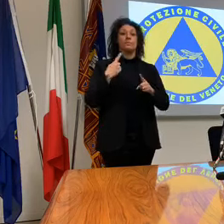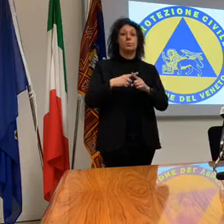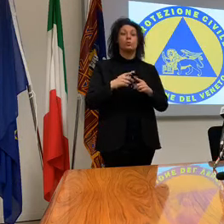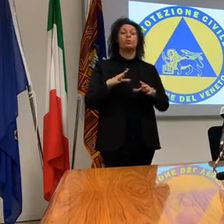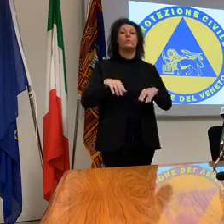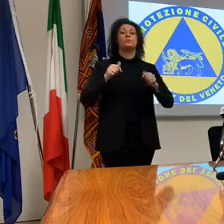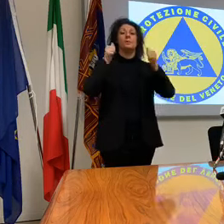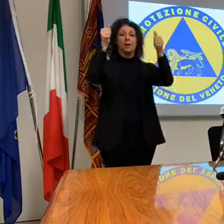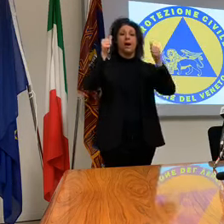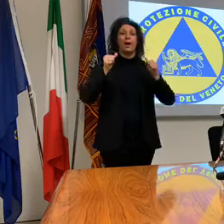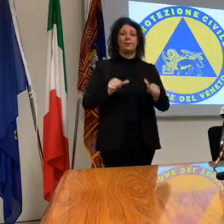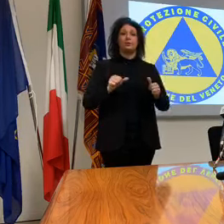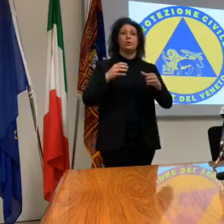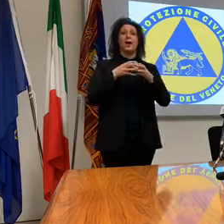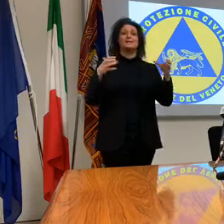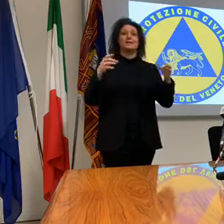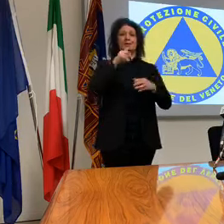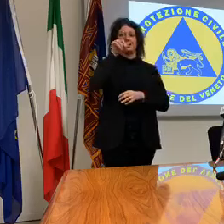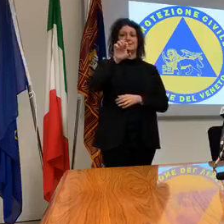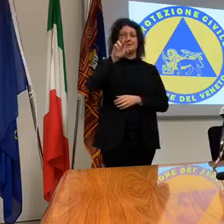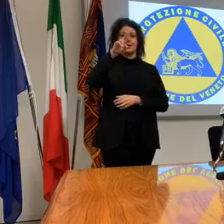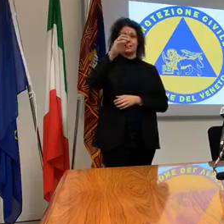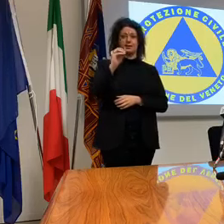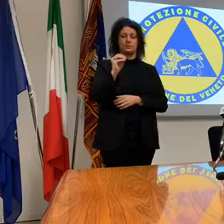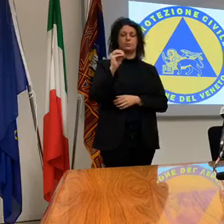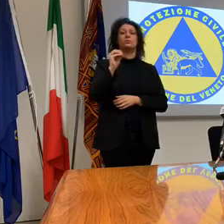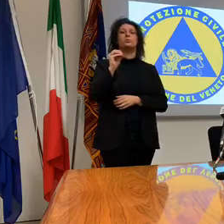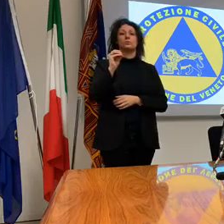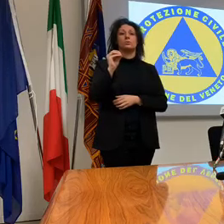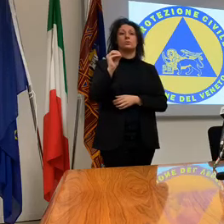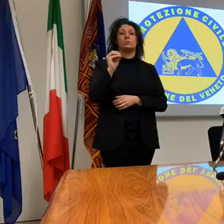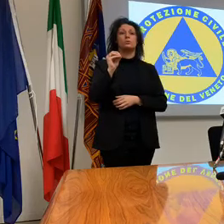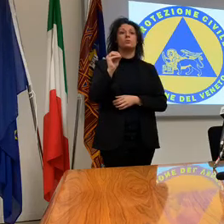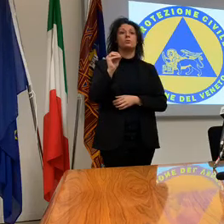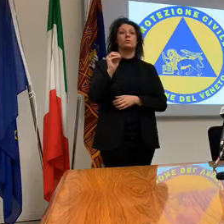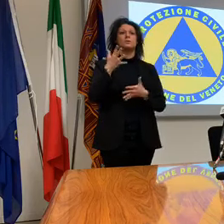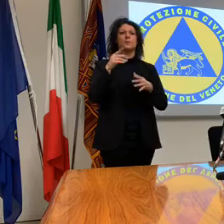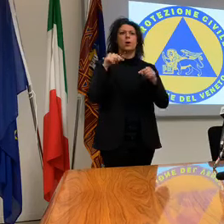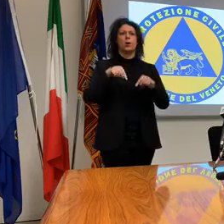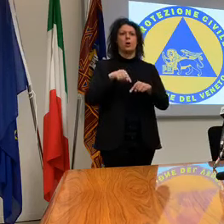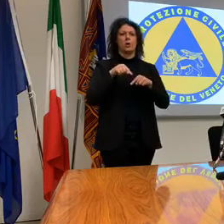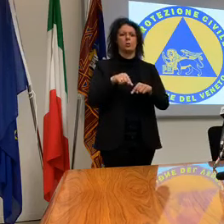nuovi criteri, quelli previsti dal decreto, che ha oggi mi sembra circa